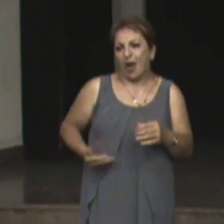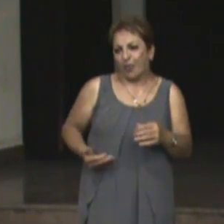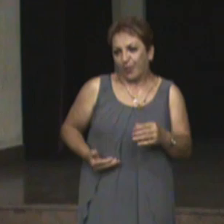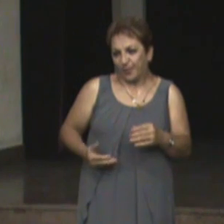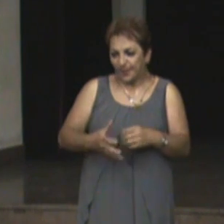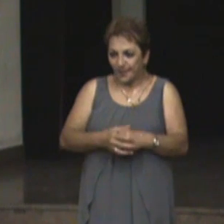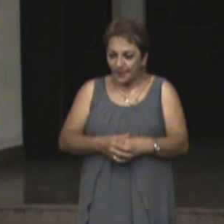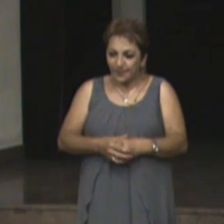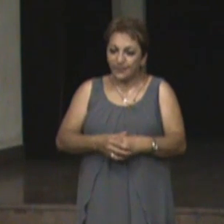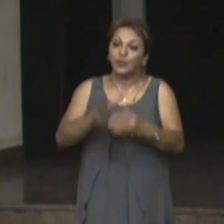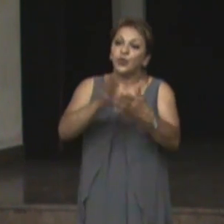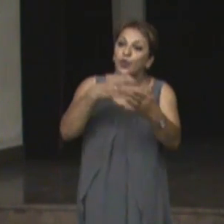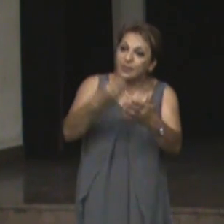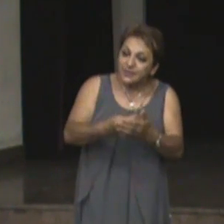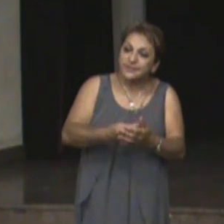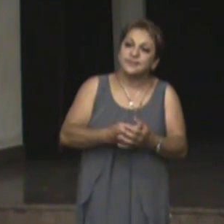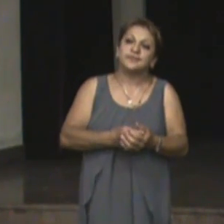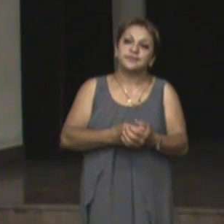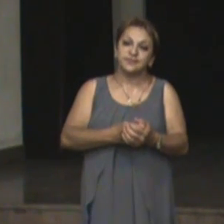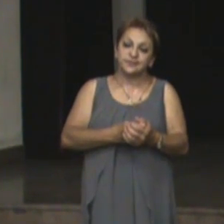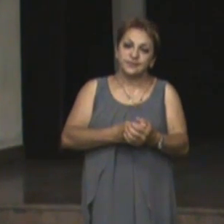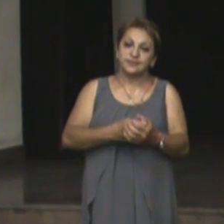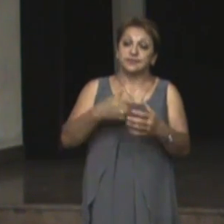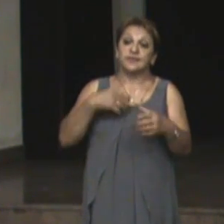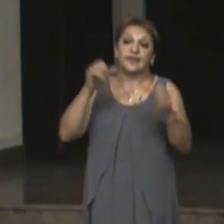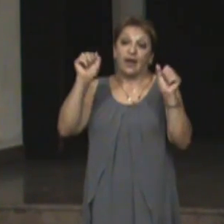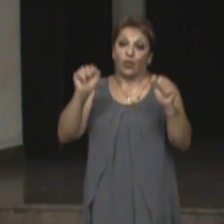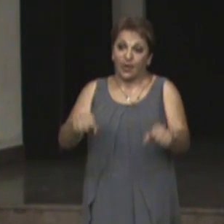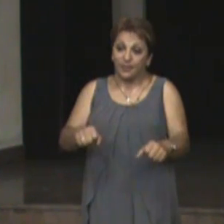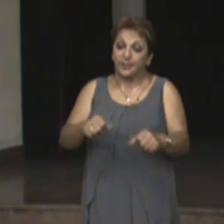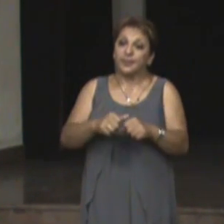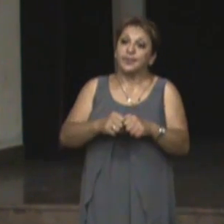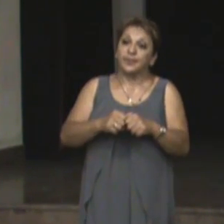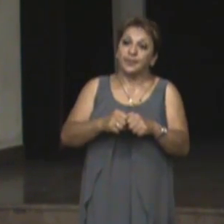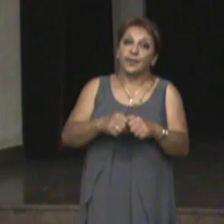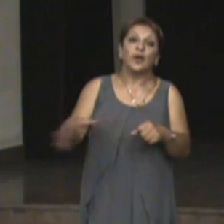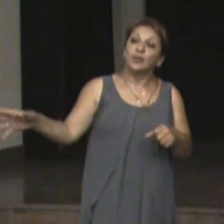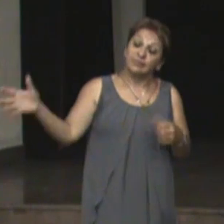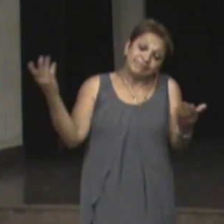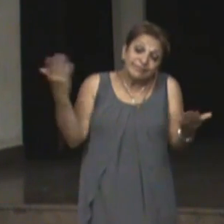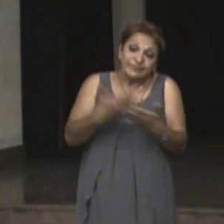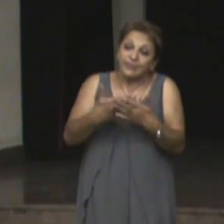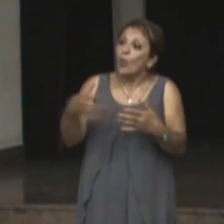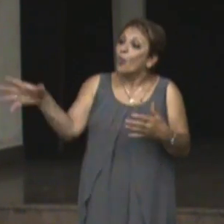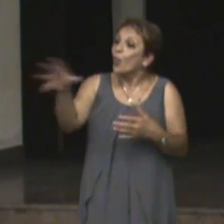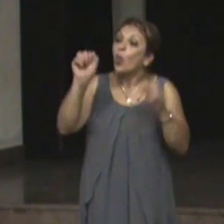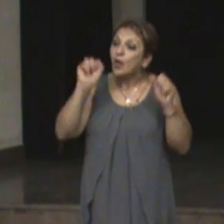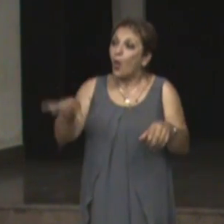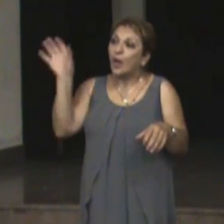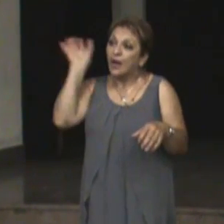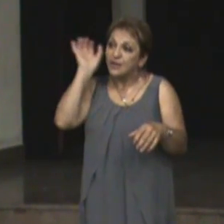համար։ Ուրեմն ես կարող եմ, և բոլոր դեպքերում կարող եք լսել շատ ու